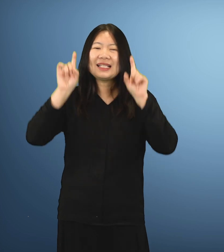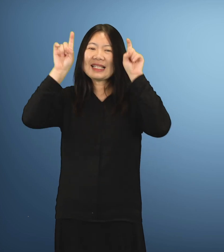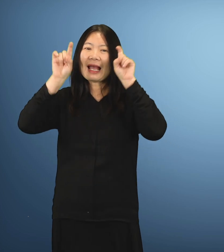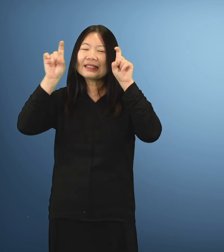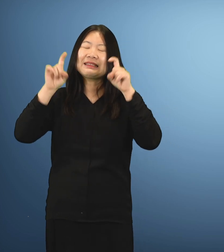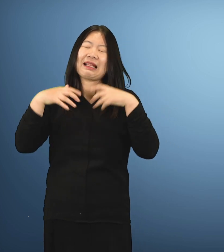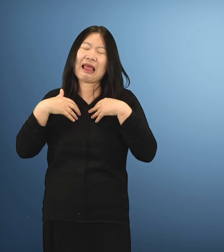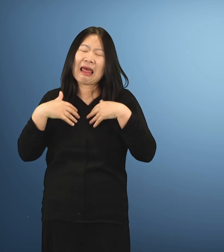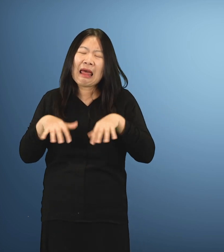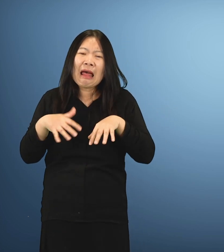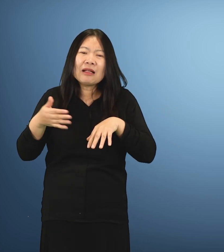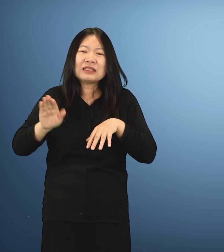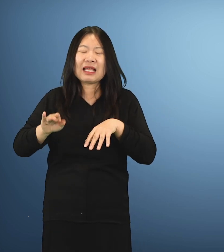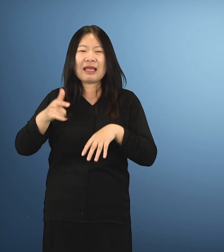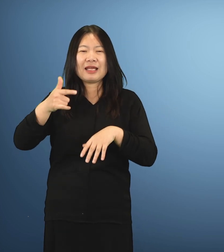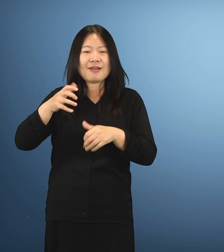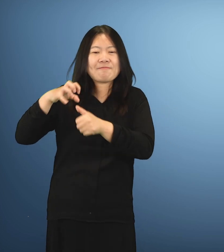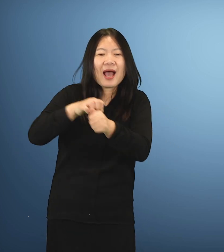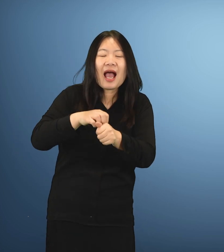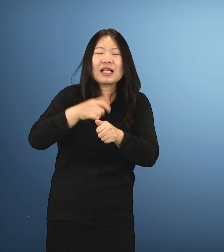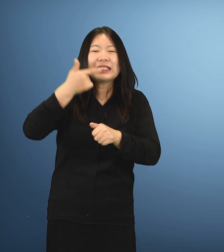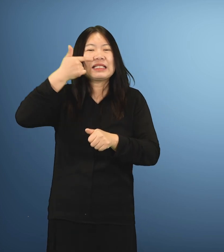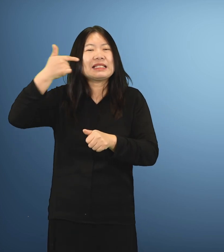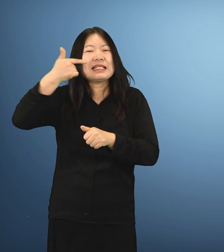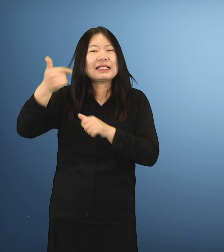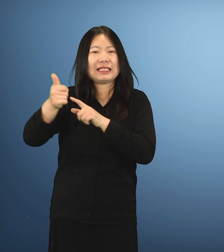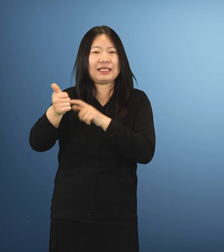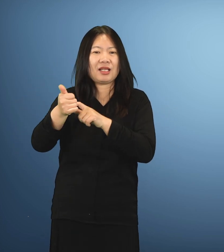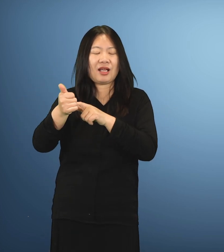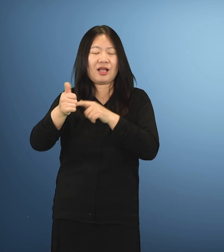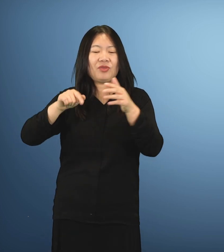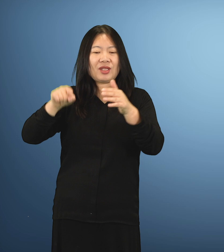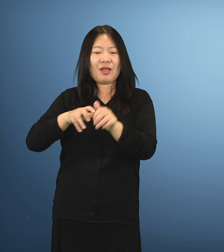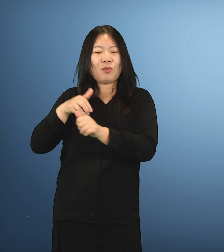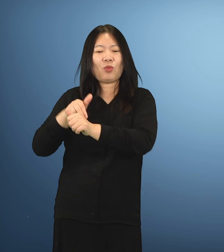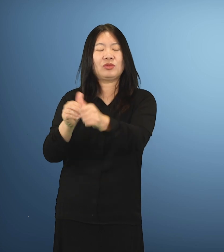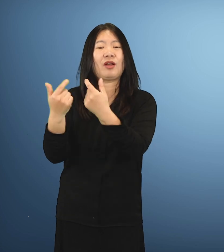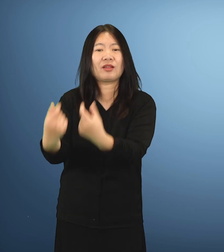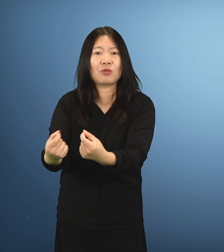그리고 이리가 득실거리는 현장은 이런 현장이다.